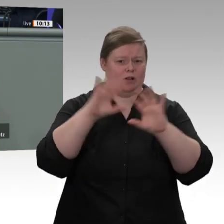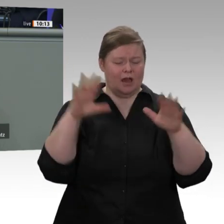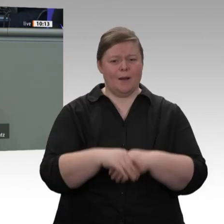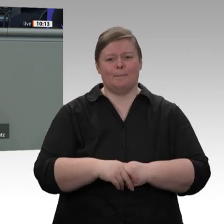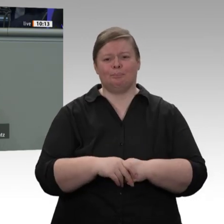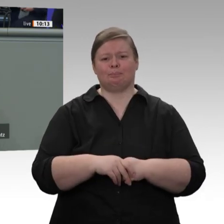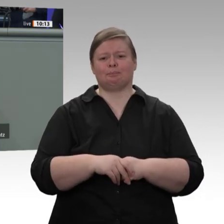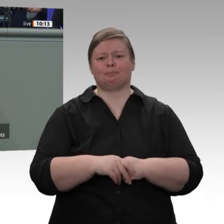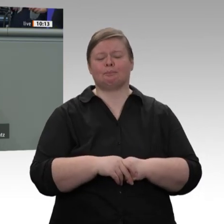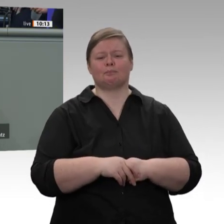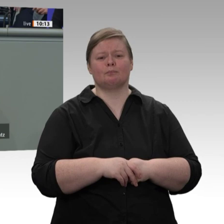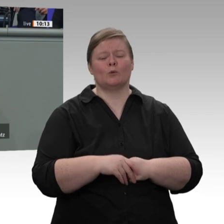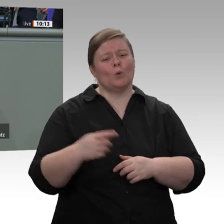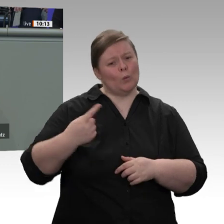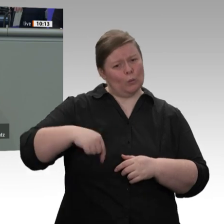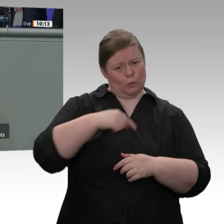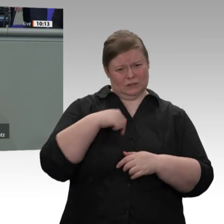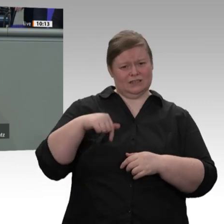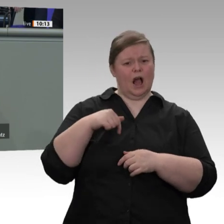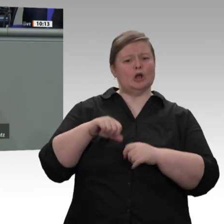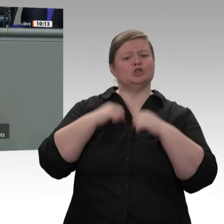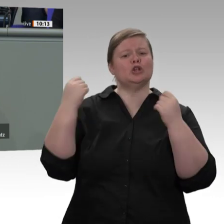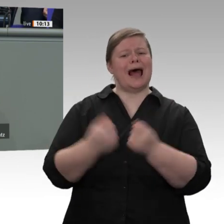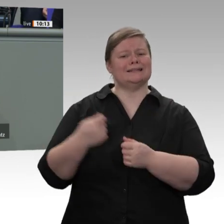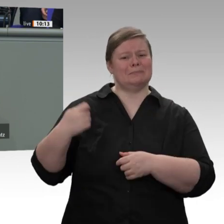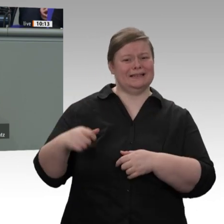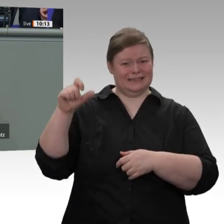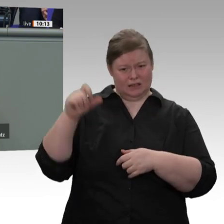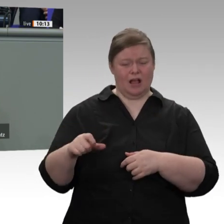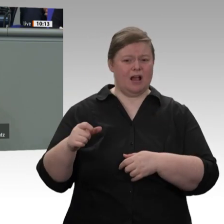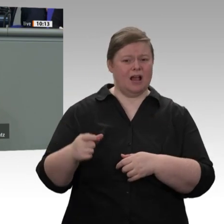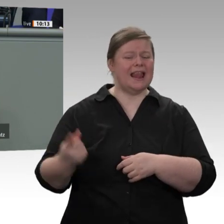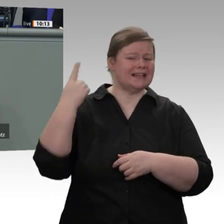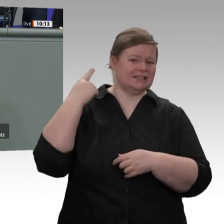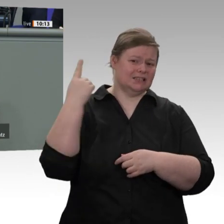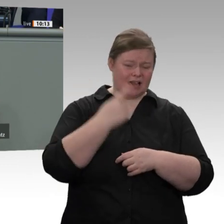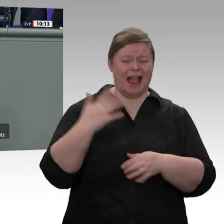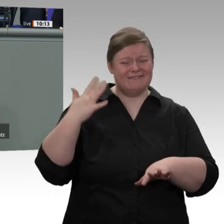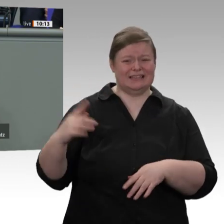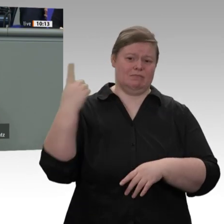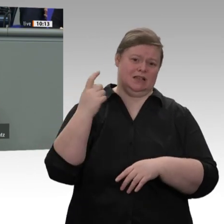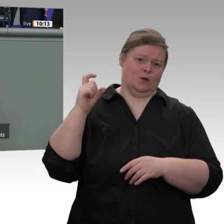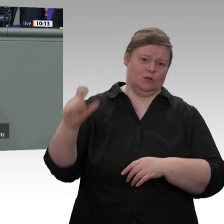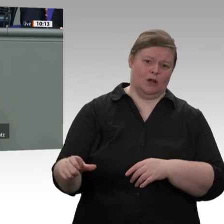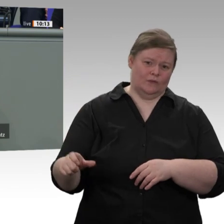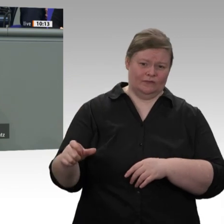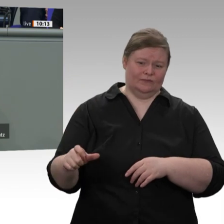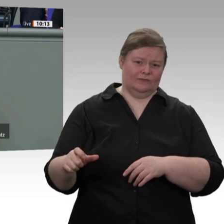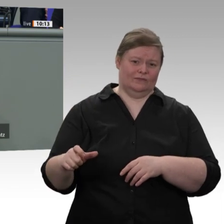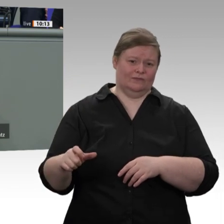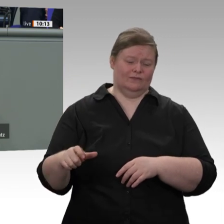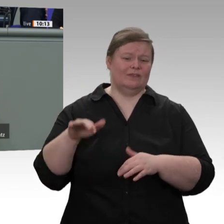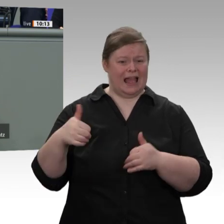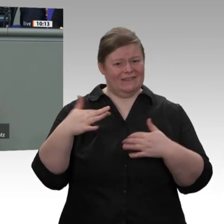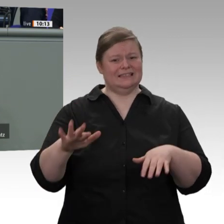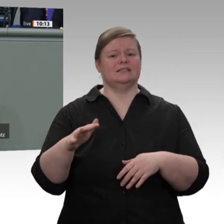aufschneiden. Das ist gegenüber Michael Roth erklärt worden. Und das wurde hier im Plenum vorgelesen. Und wissen Sie, was dann für Zwischenrufe